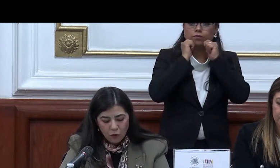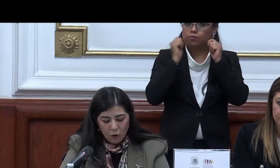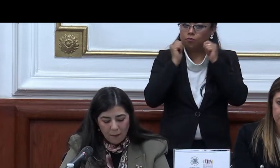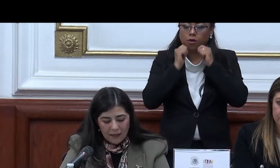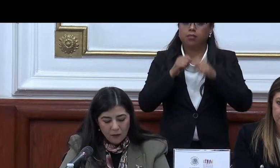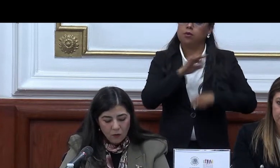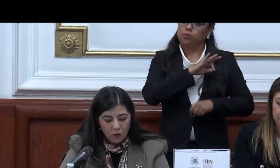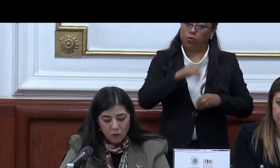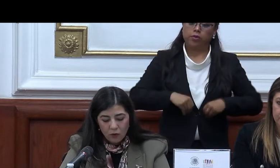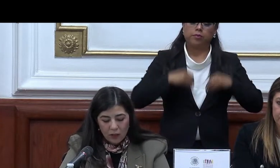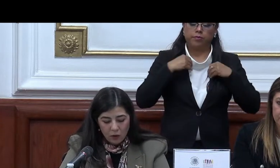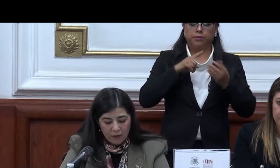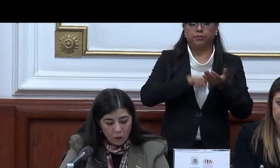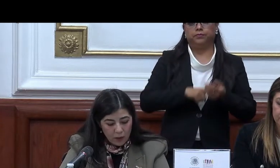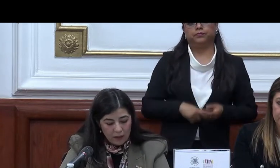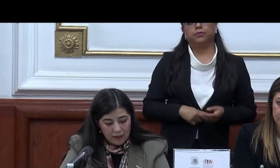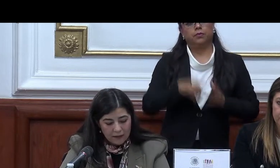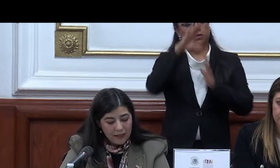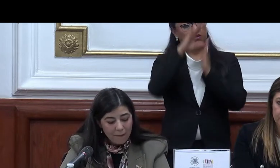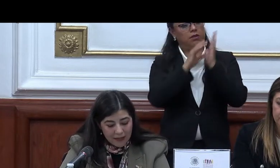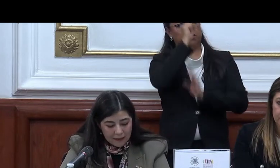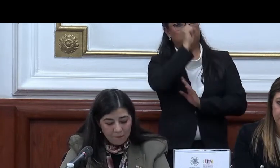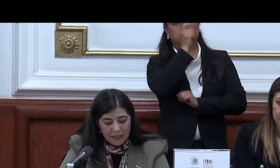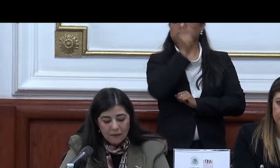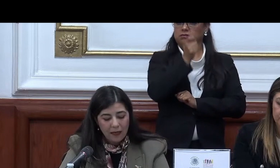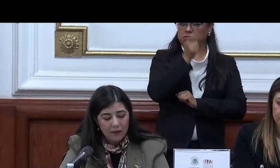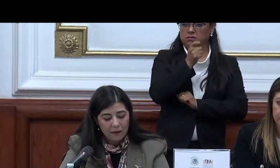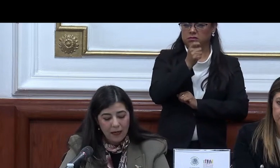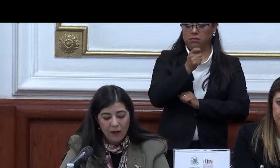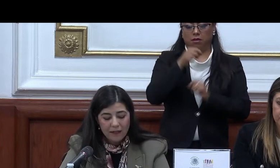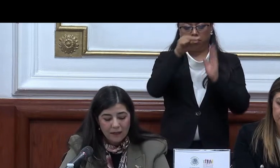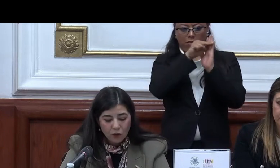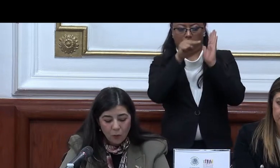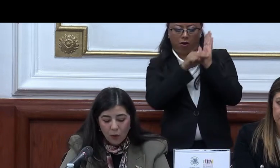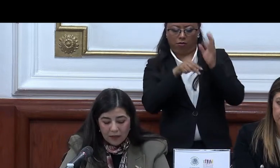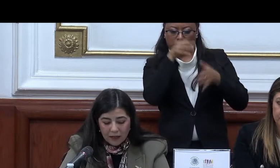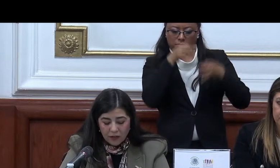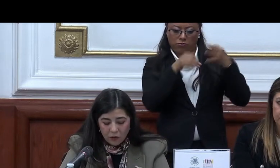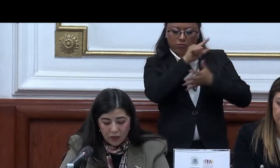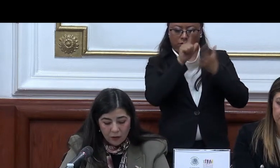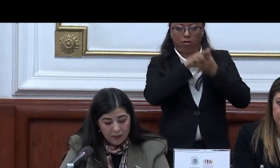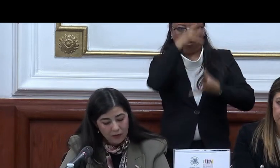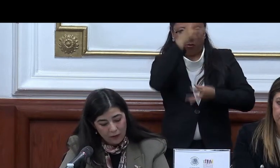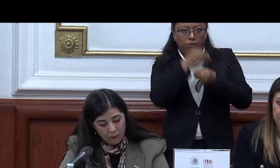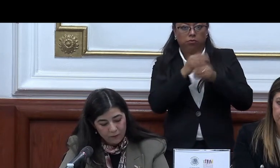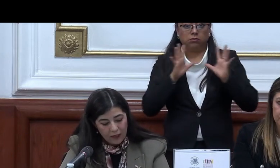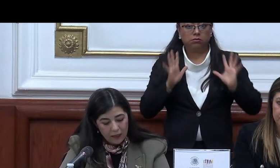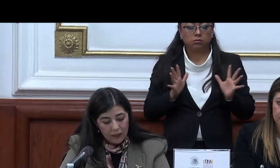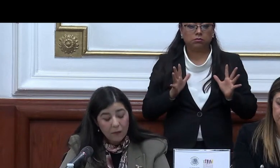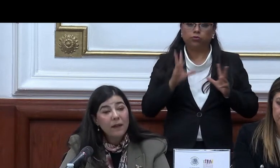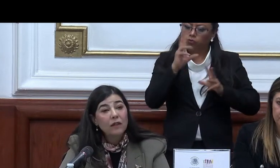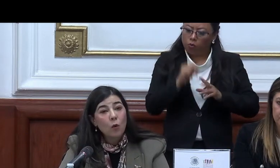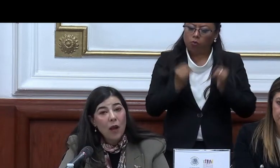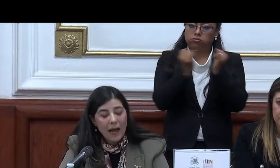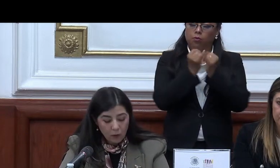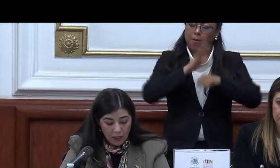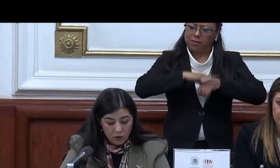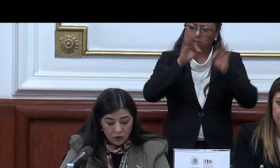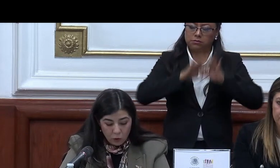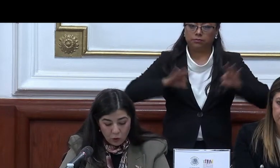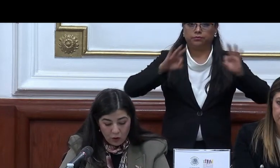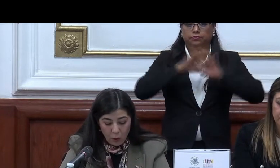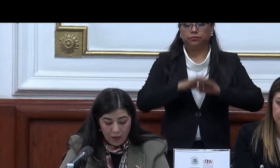es mucho más que un conjunto de normas jurídicas, es la base misma de la organización política y social de un Estado. En particular,